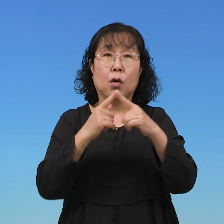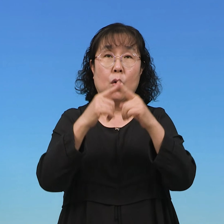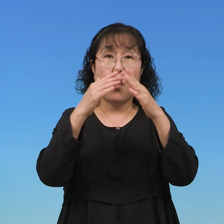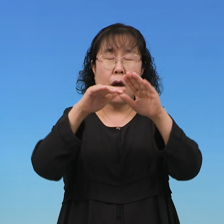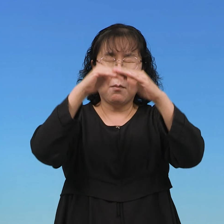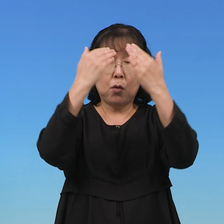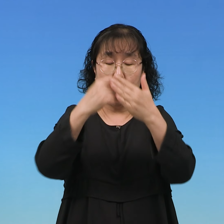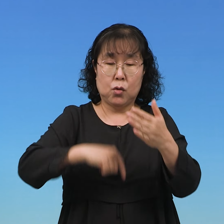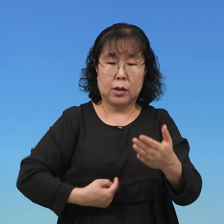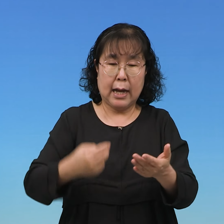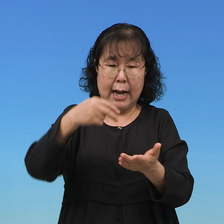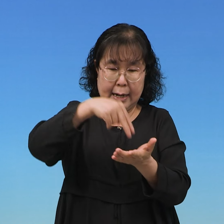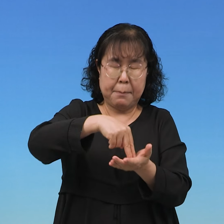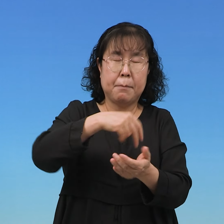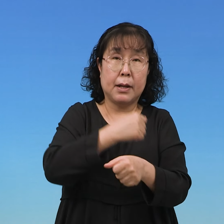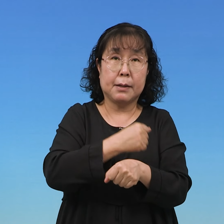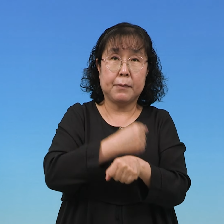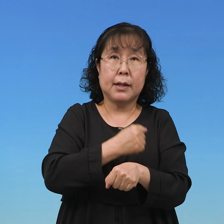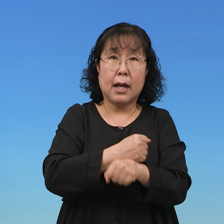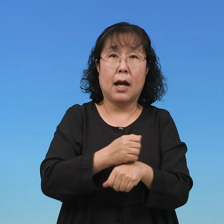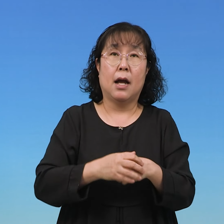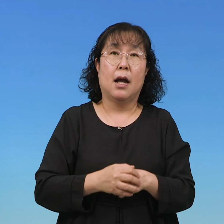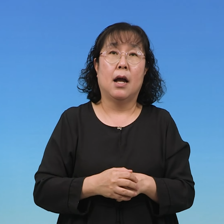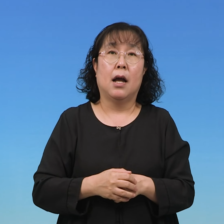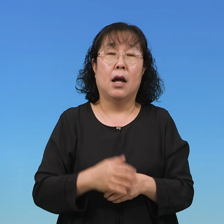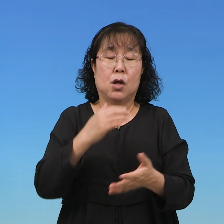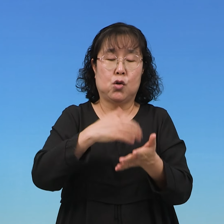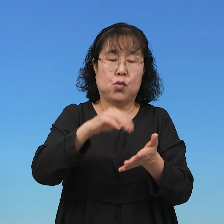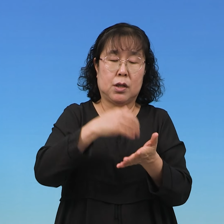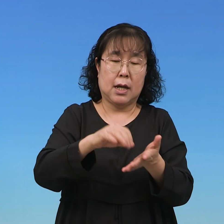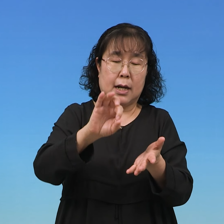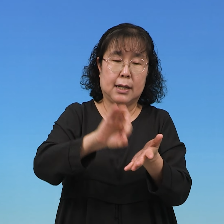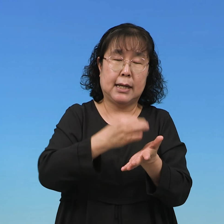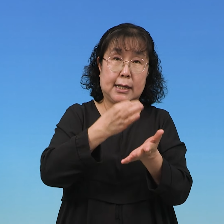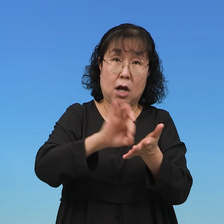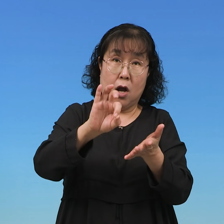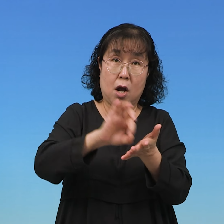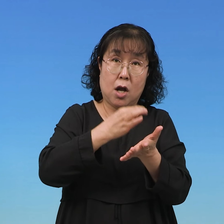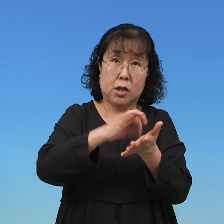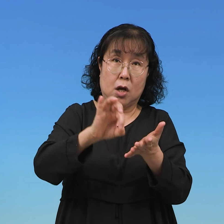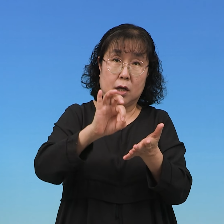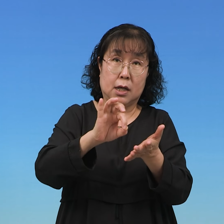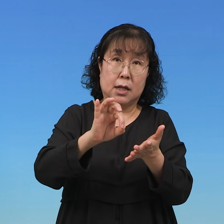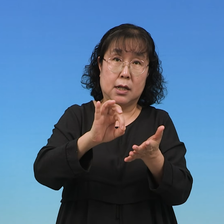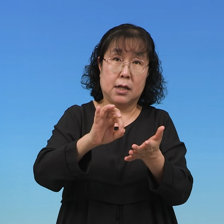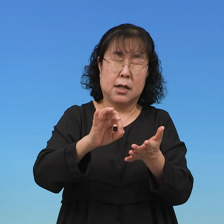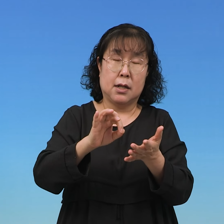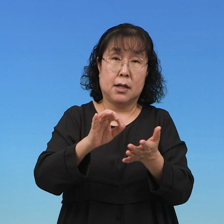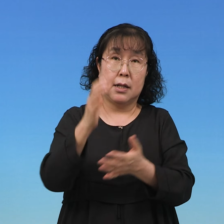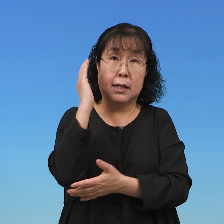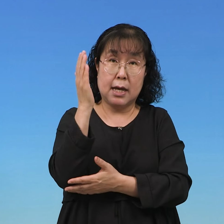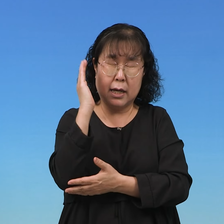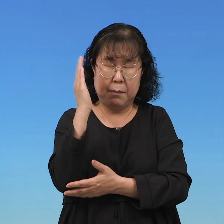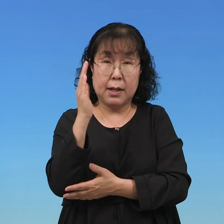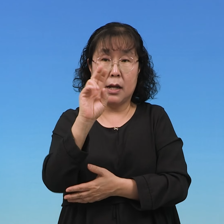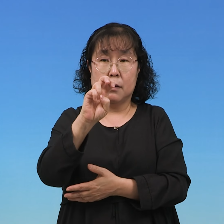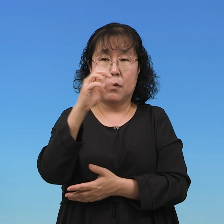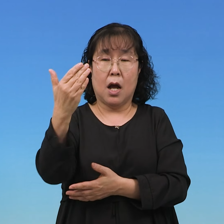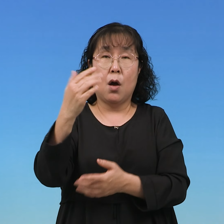29교회 모두가 다 이제 자립했다. 그건요, 숫자와 재정적인 이야기예요. 여전히 지금